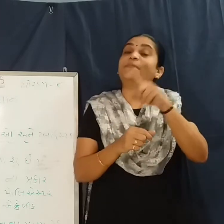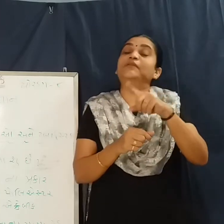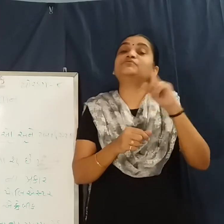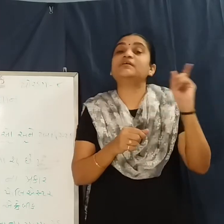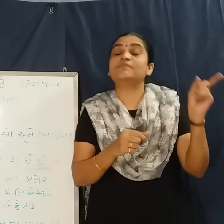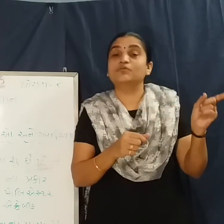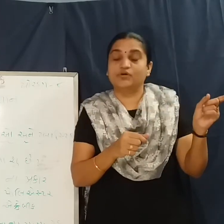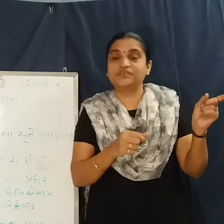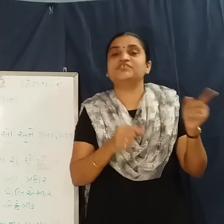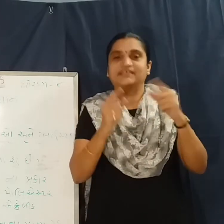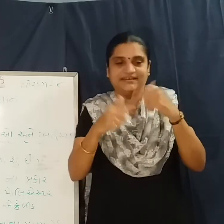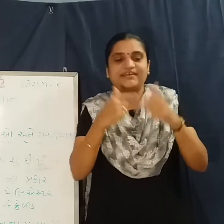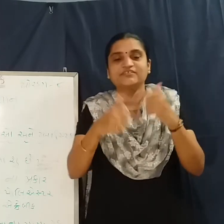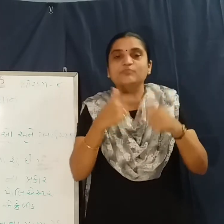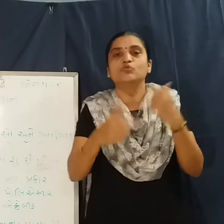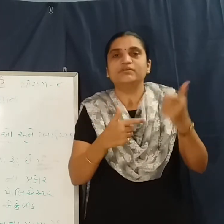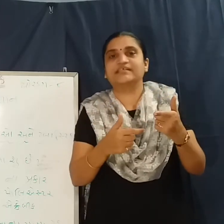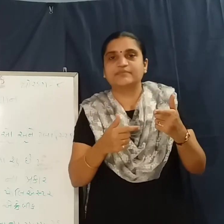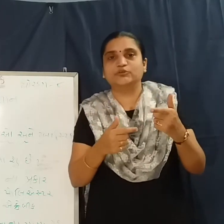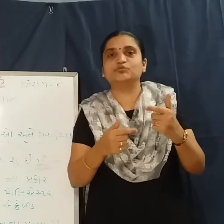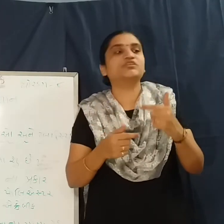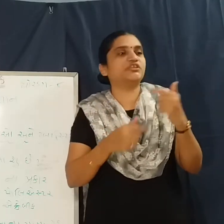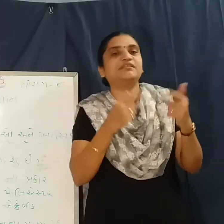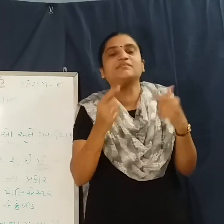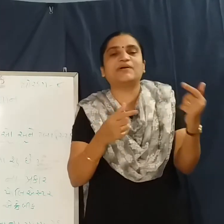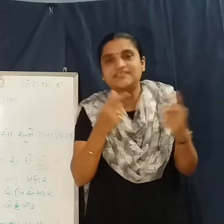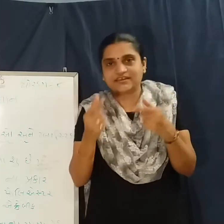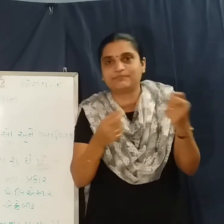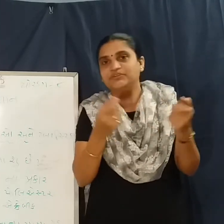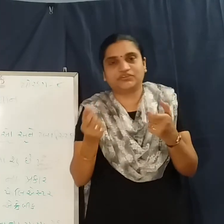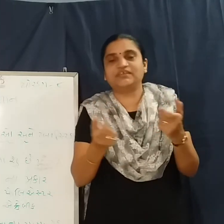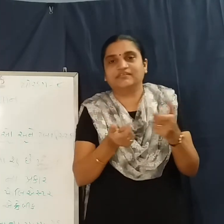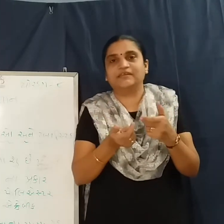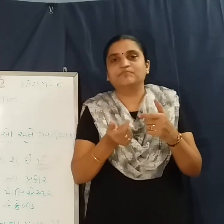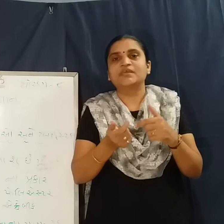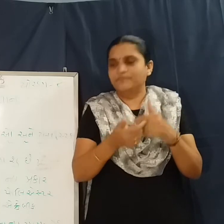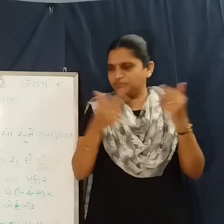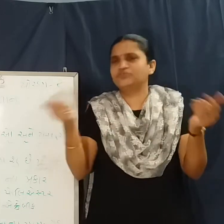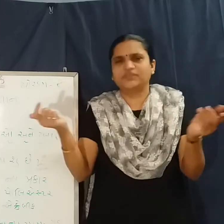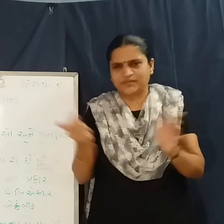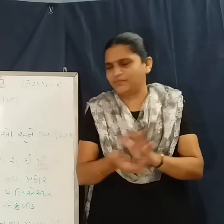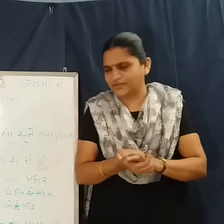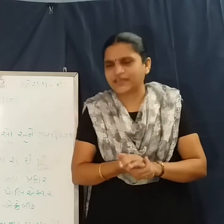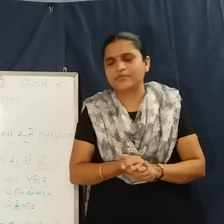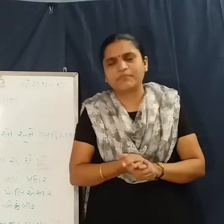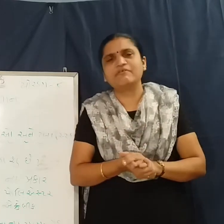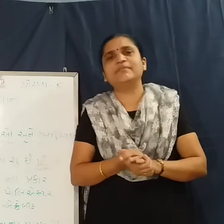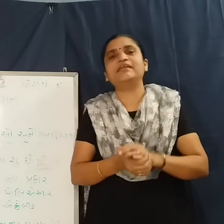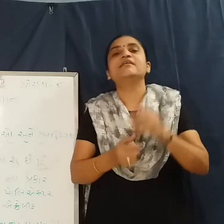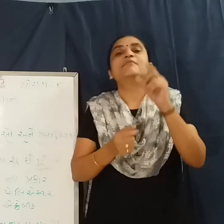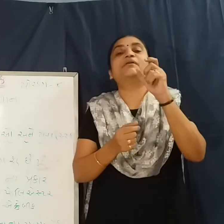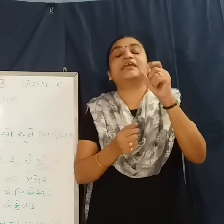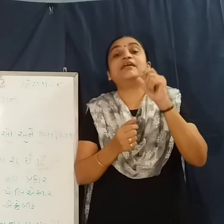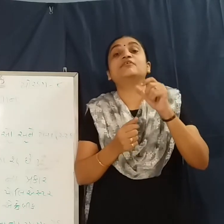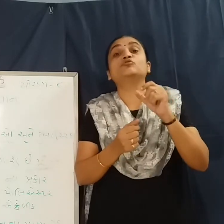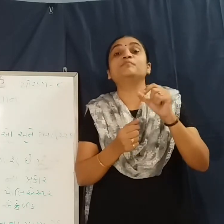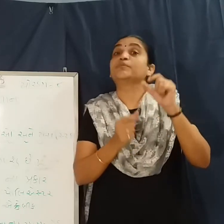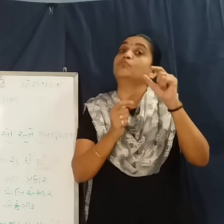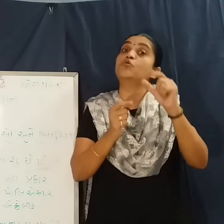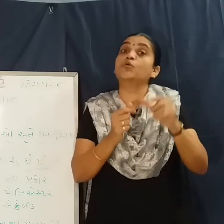પેલું જે ઓરિજિનલ એટલે કે જે મૂળ રેશમ હતું જે ચીન પાસે એની પદ્ધતિ હતી, પછી તો ધીમે ધીમે બધા ખબર પડવા માંડી, પણ એ હતું બહુ